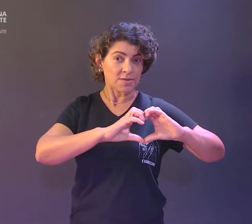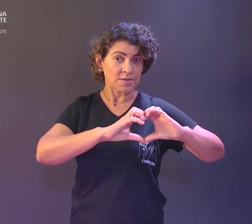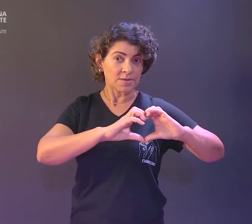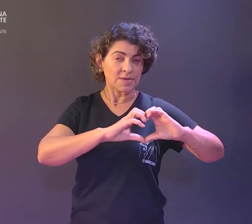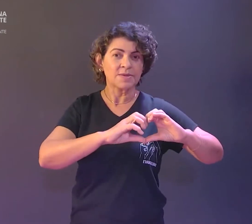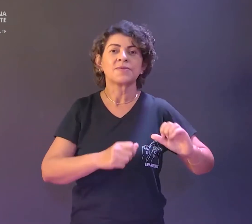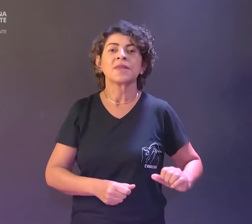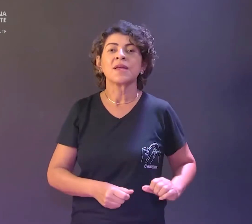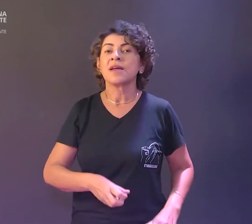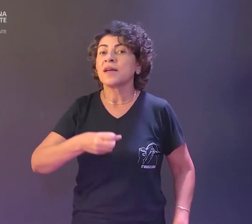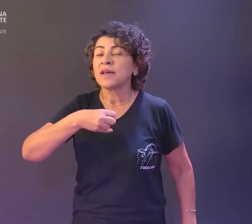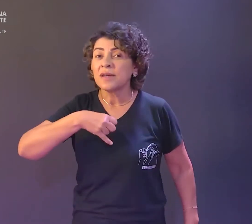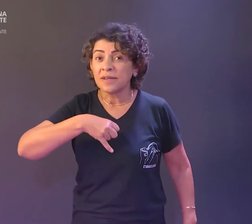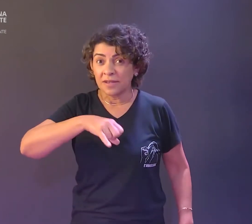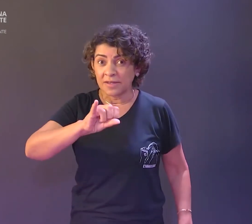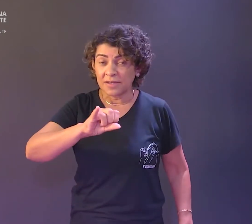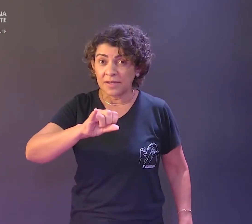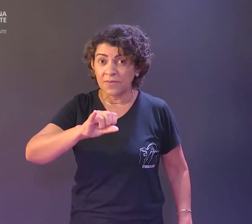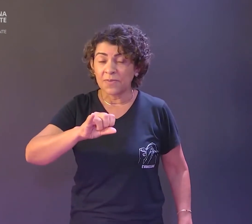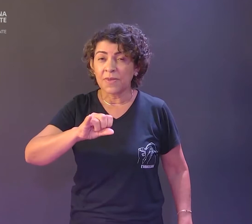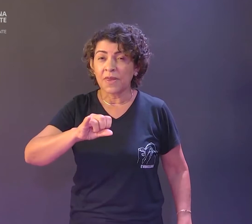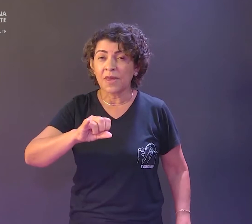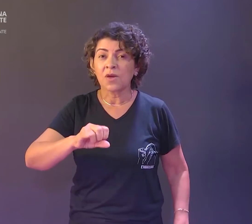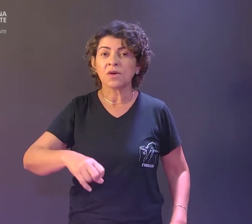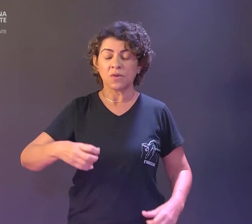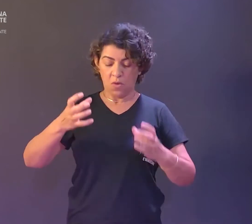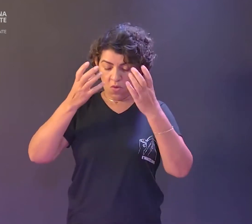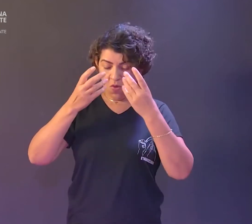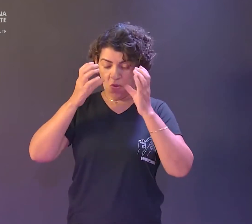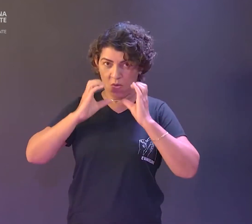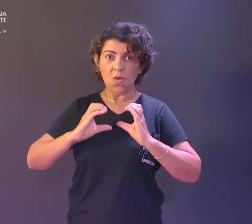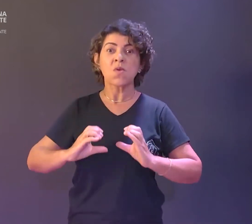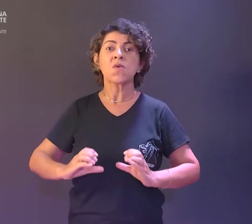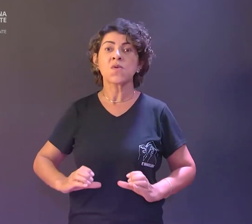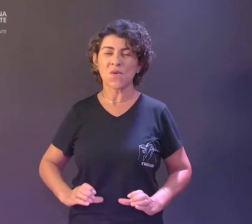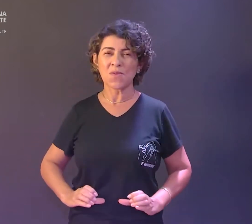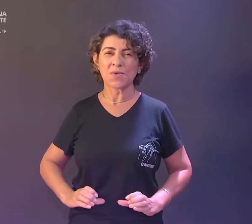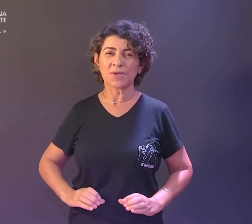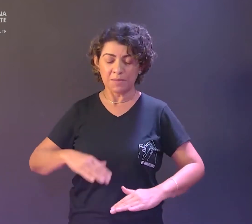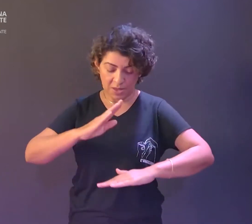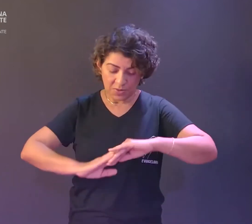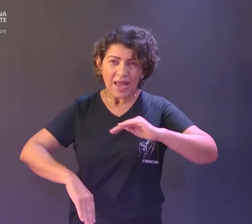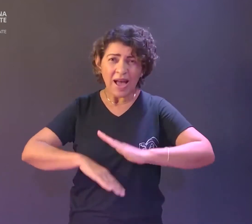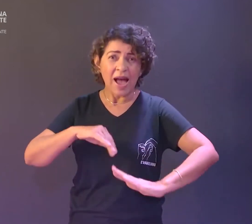Assim, não adianta mudar o comportamento quando o coração ainda é o mesmo.